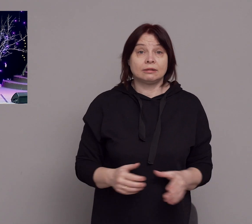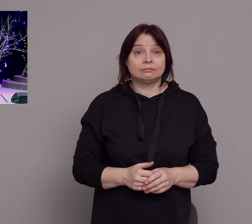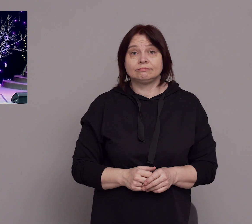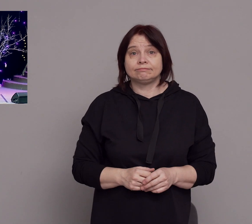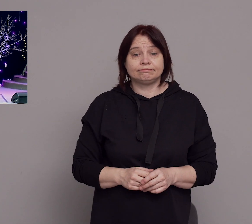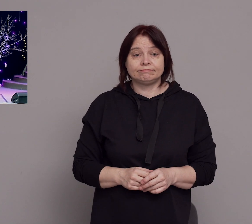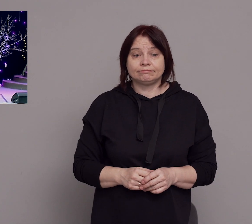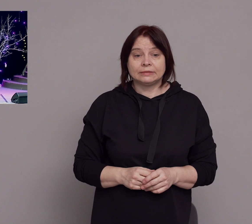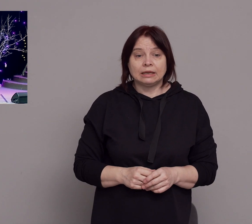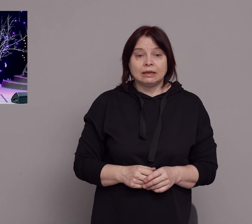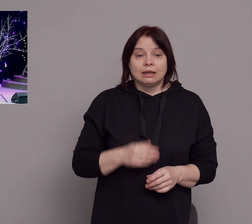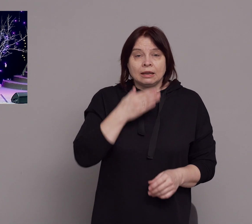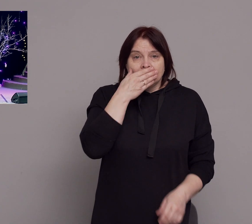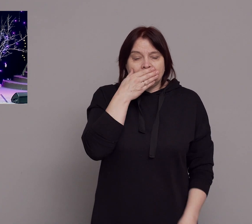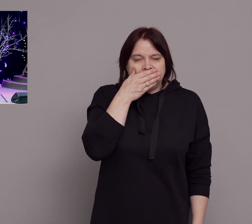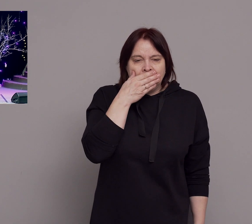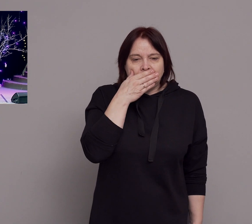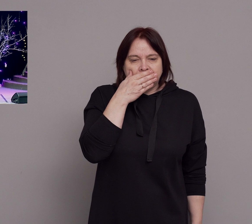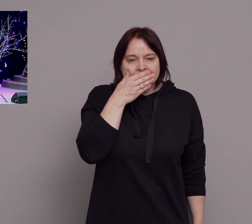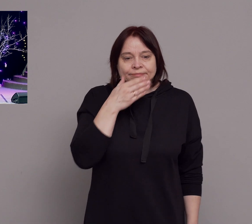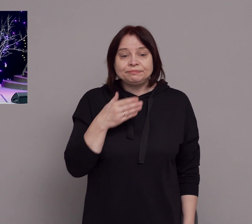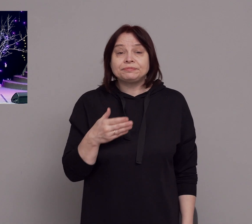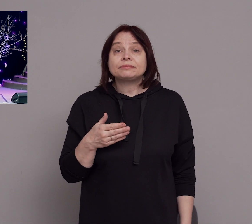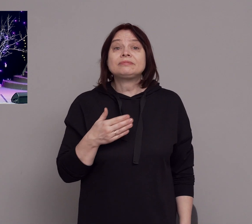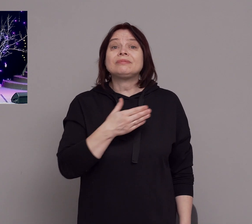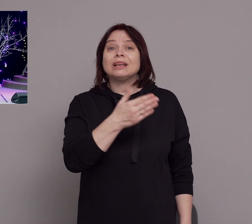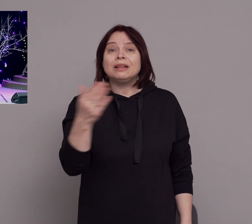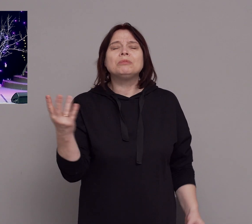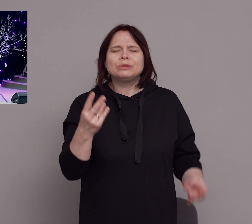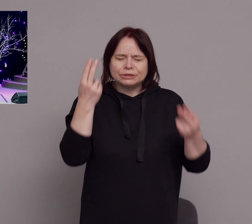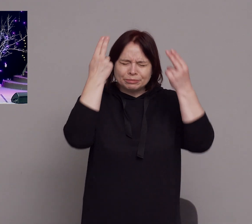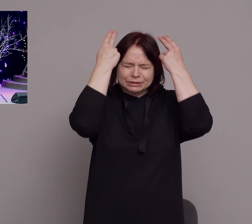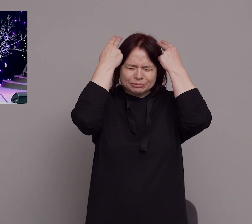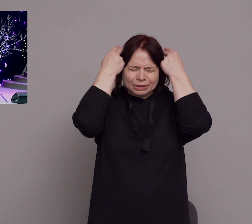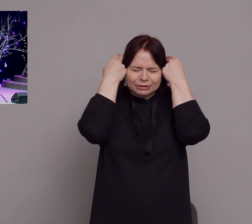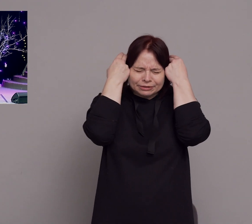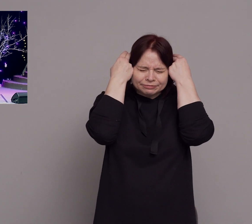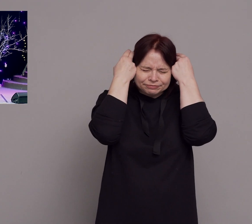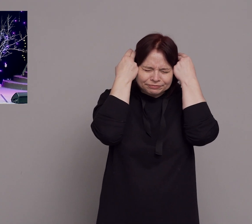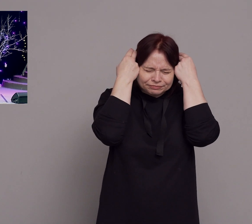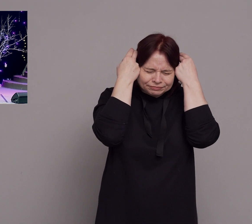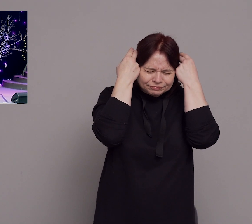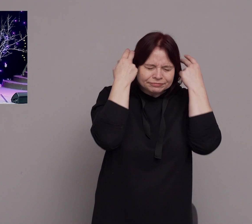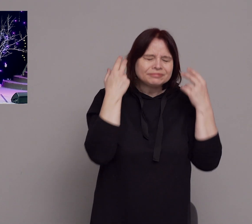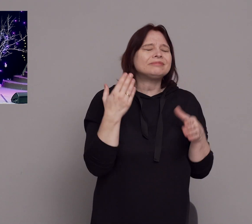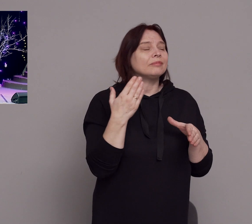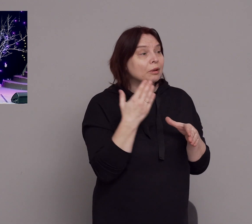можем... физически встать, омыть друг другу ноги, это будет выглядеть как смирение, но это не будет смирение.